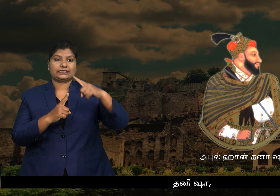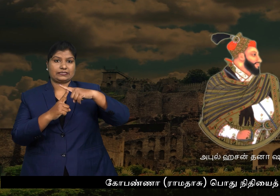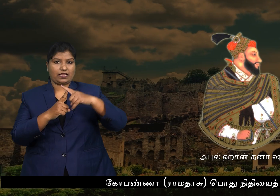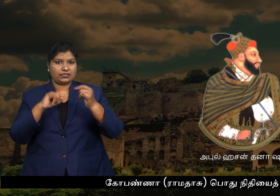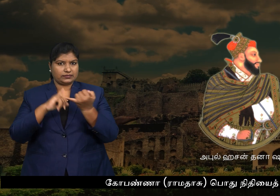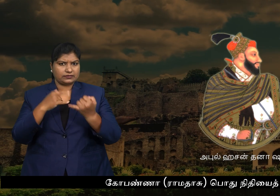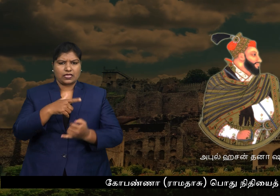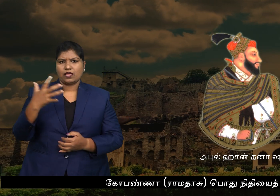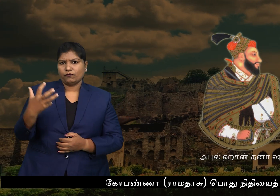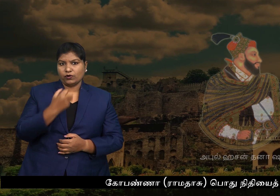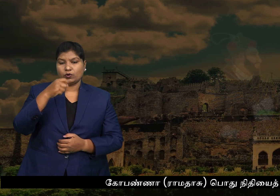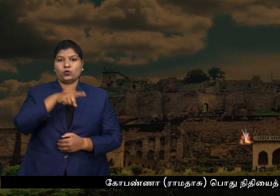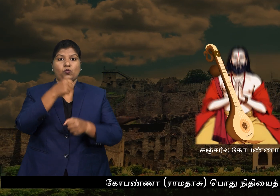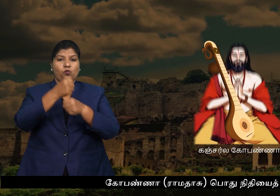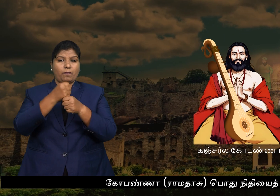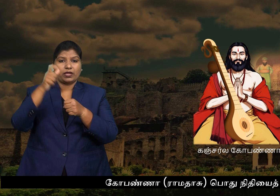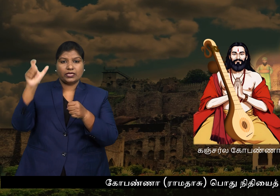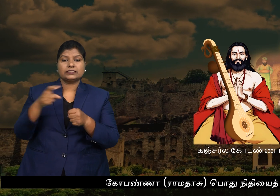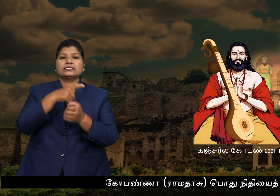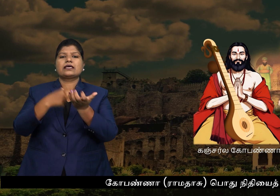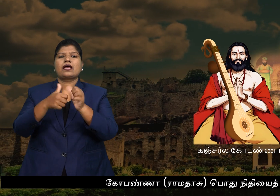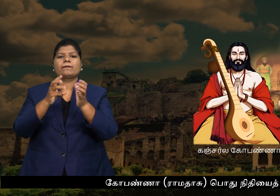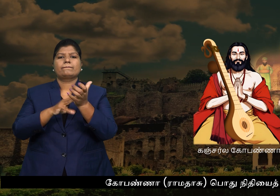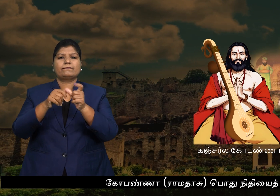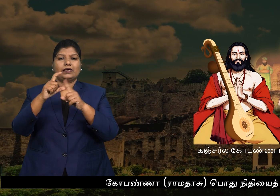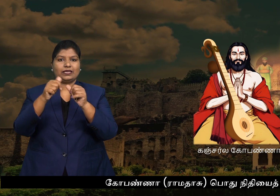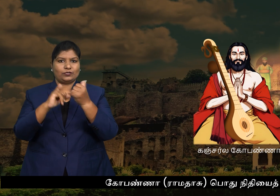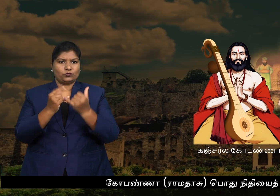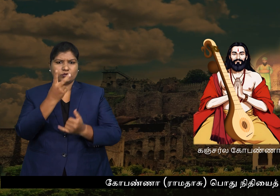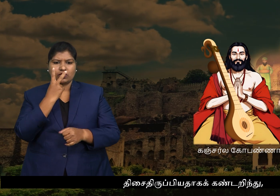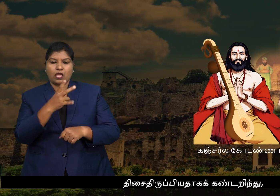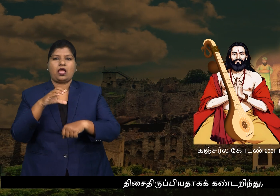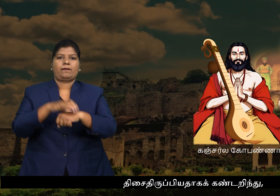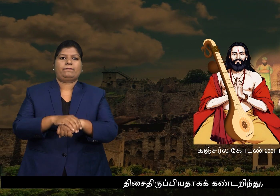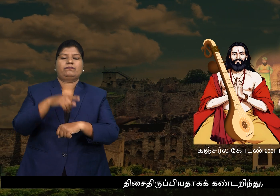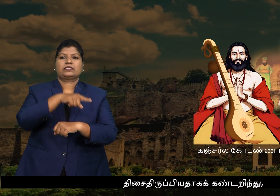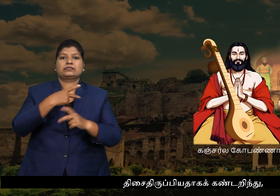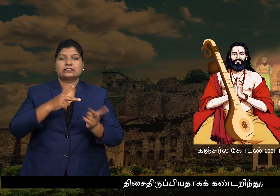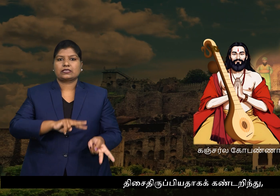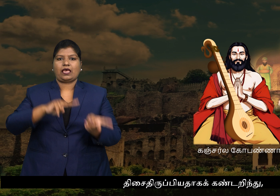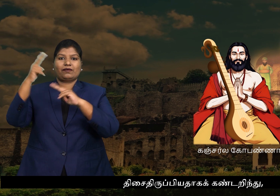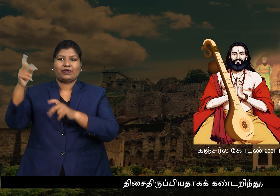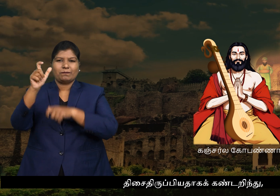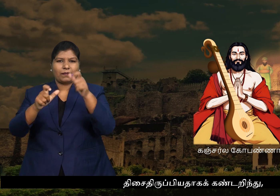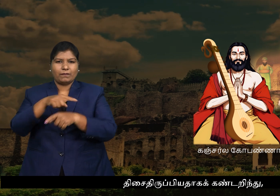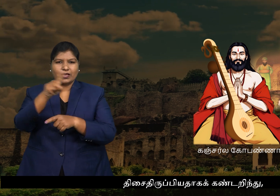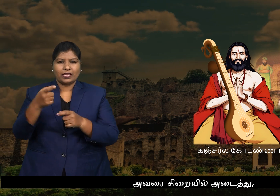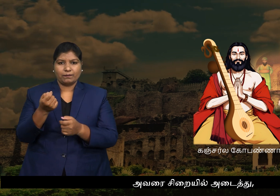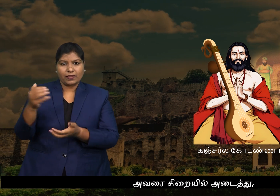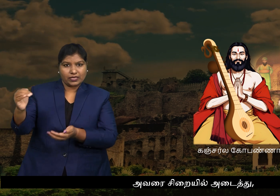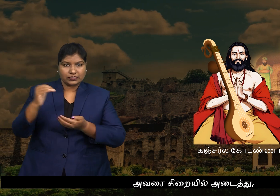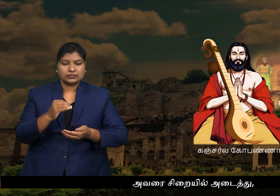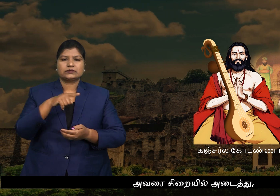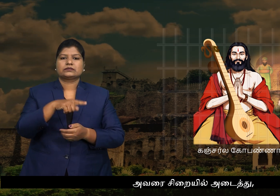தனீஷா கோபண்ணா என்ற ராமதாசு பொது நிதியை திசை திருப்பியதாக கண்டறிந்து